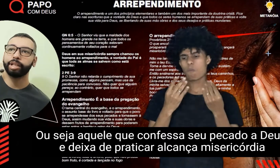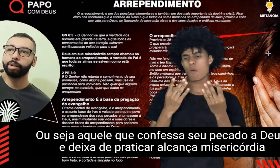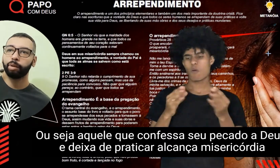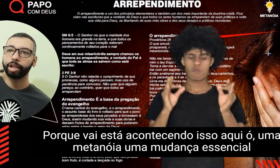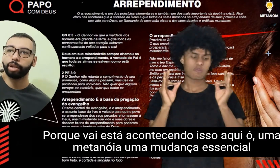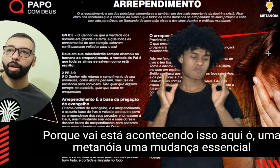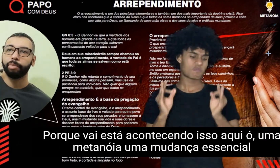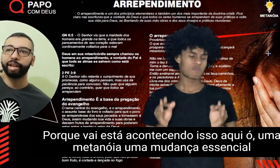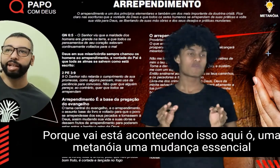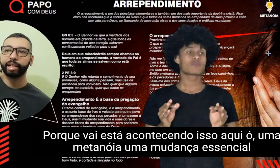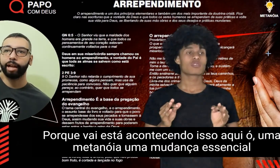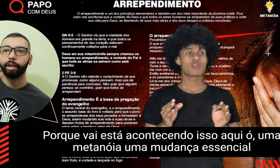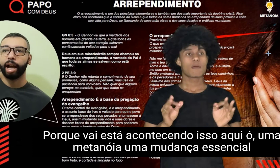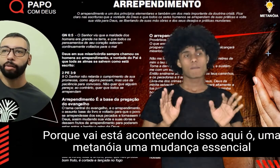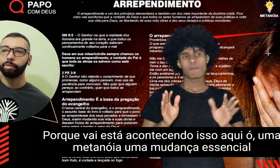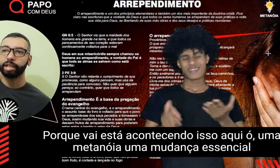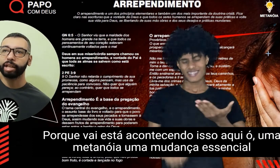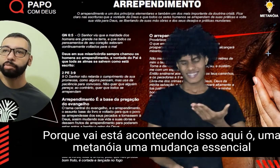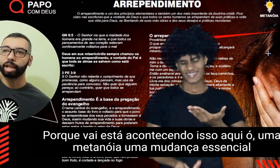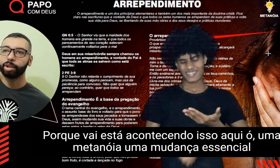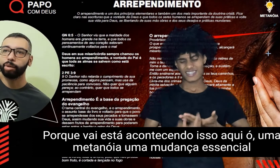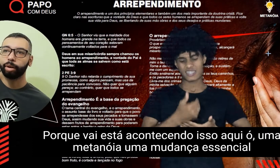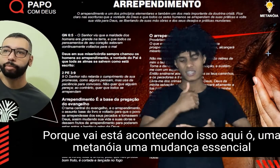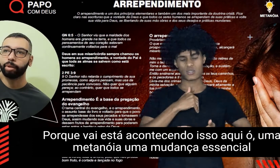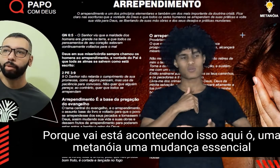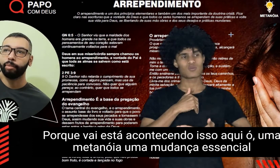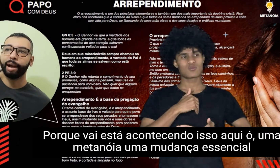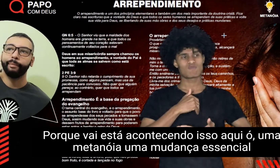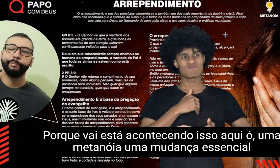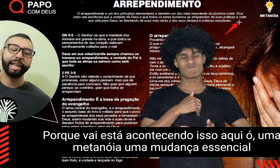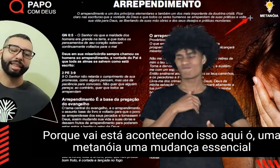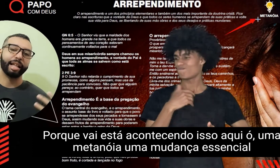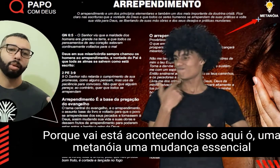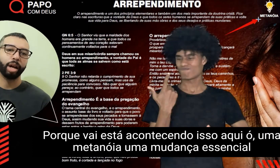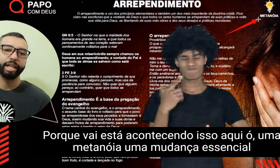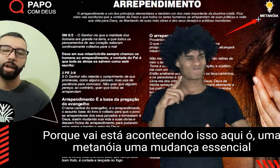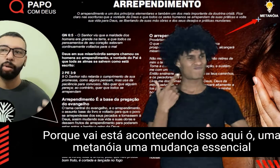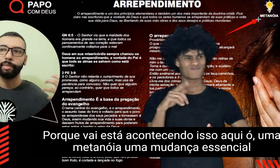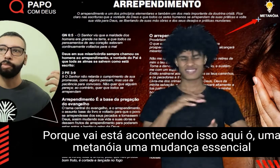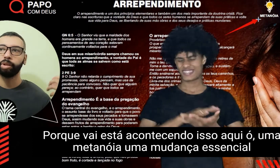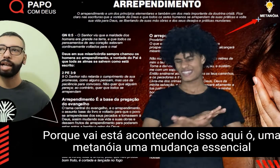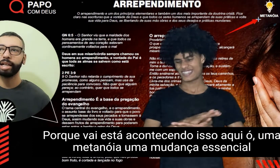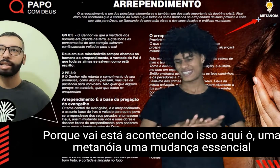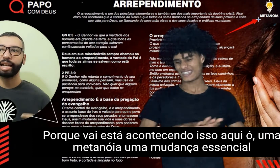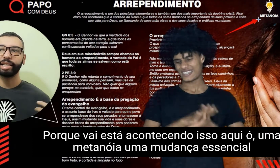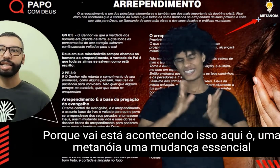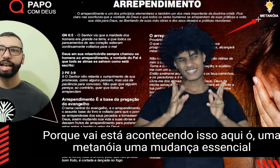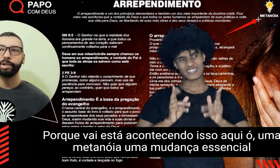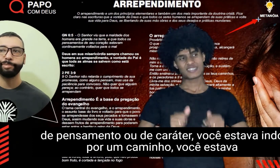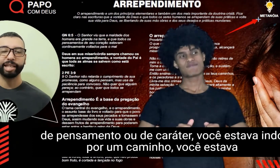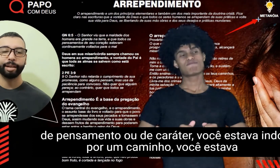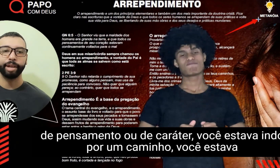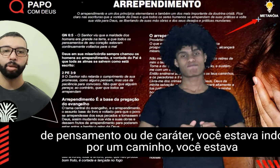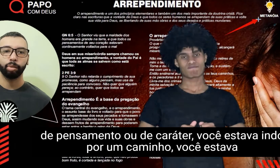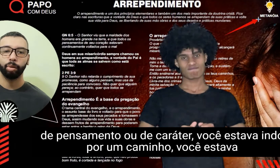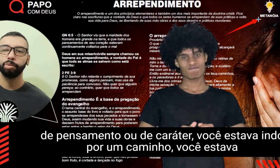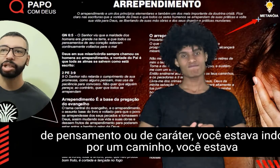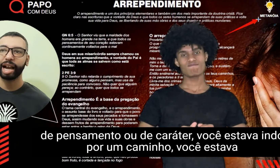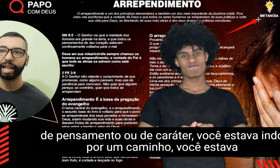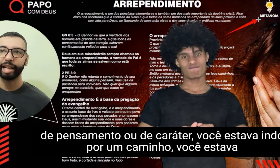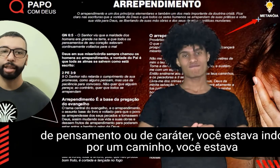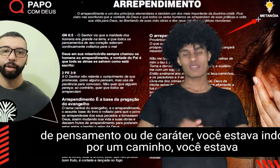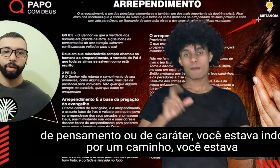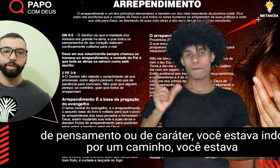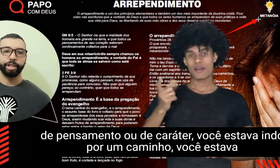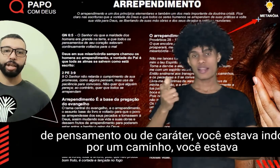alcança misericórdia. Porque vai estar acontecendo isso aqui, ó, uma metanoia, uma mudança essencial de pensamento ou